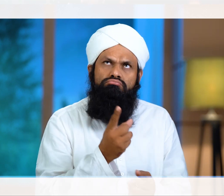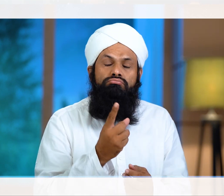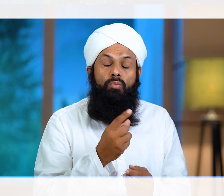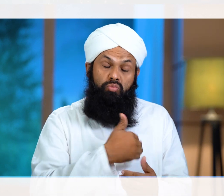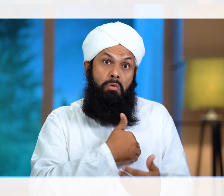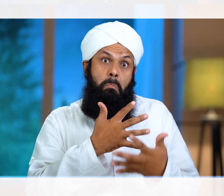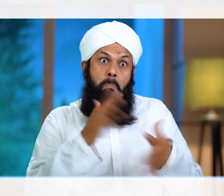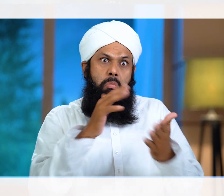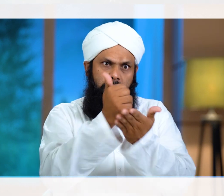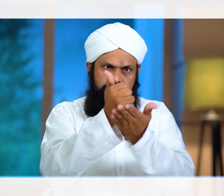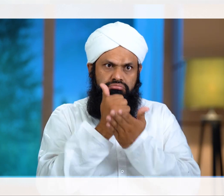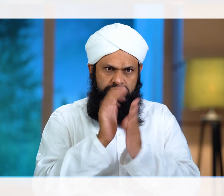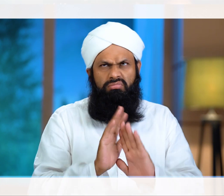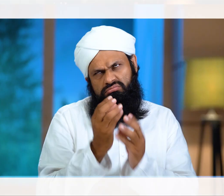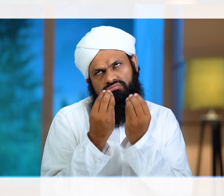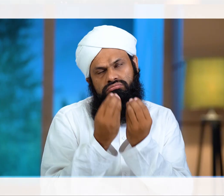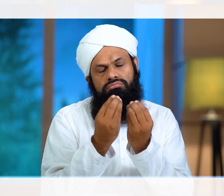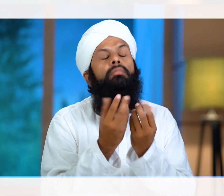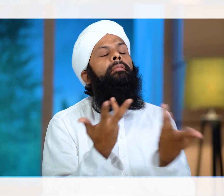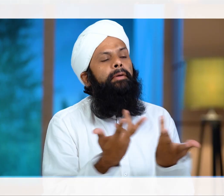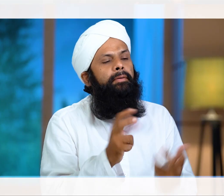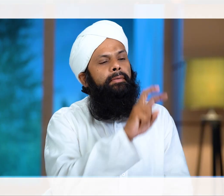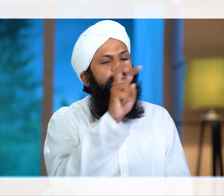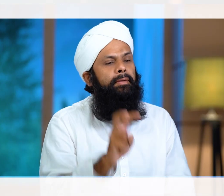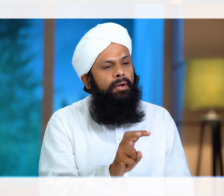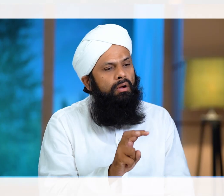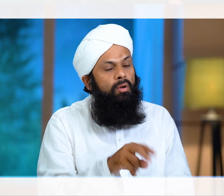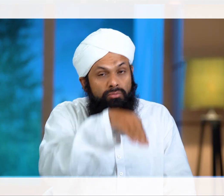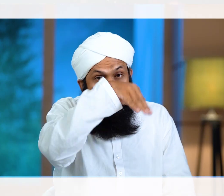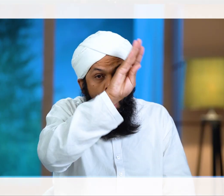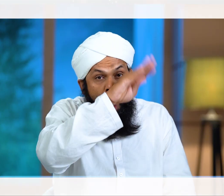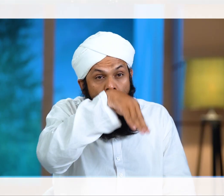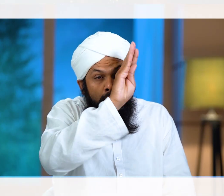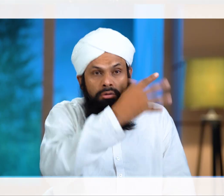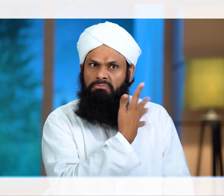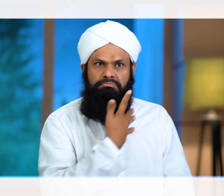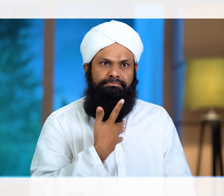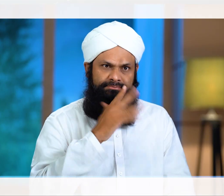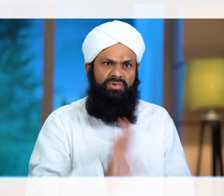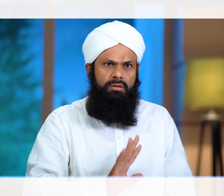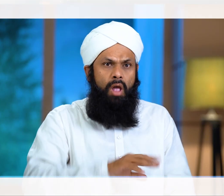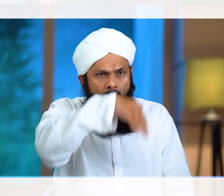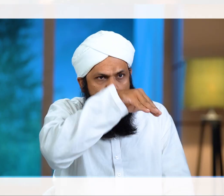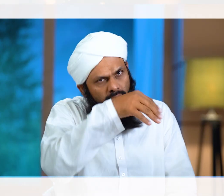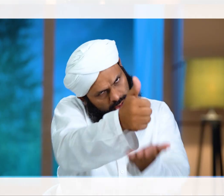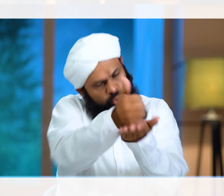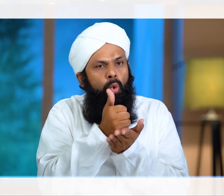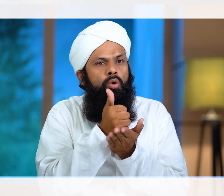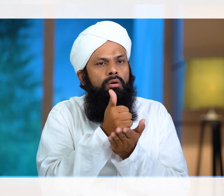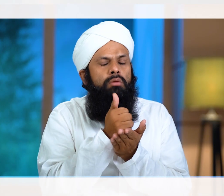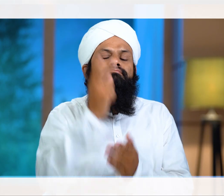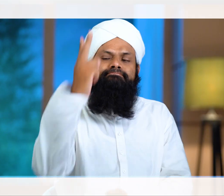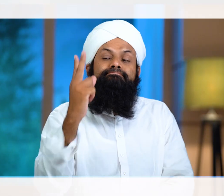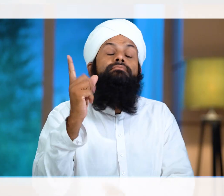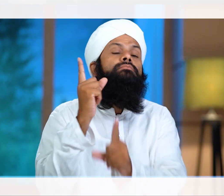کہتا ہے بادشاہ صاحب سنا ہے آپ سے جو مانگو آپ دے دیتے ہیں. کب بولو کیا چاہیے تمہیں؟ مجھے ہاتھی پالنے کا